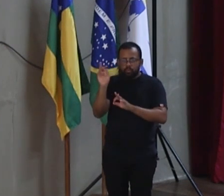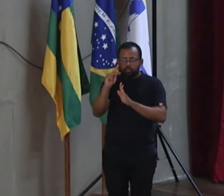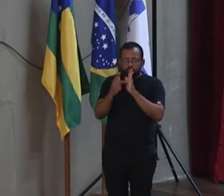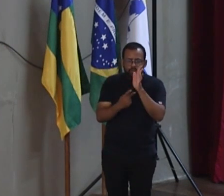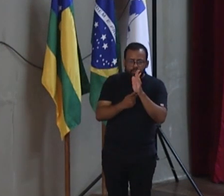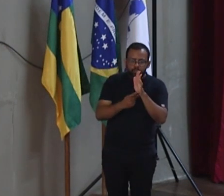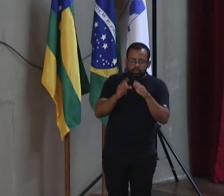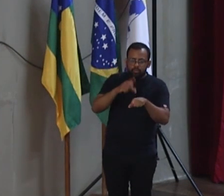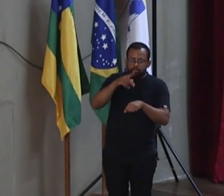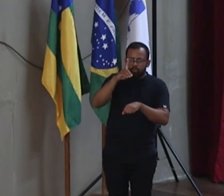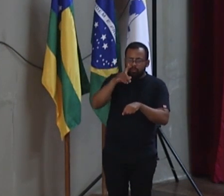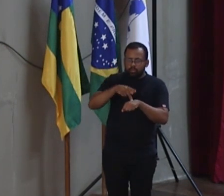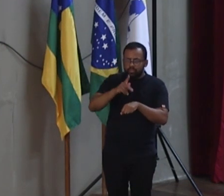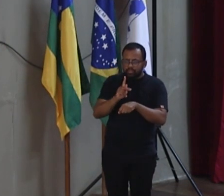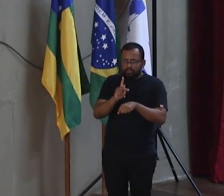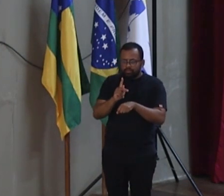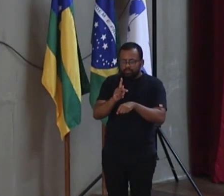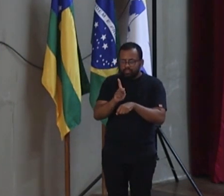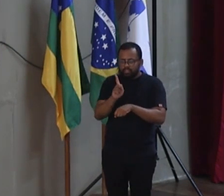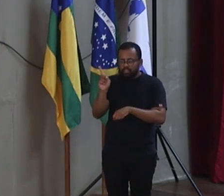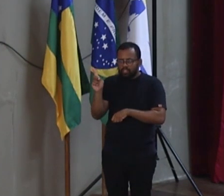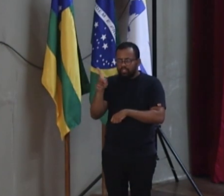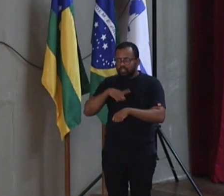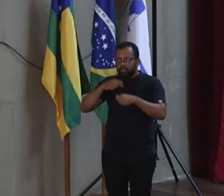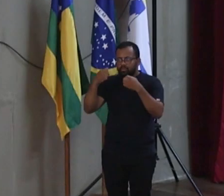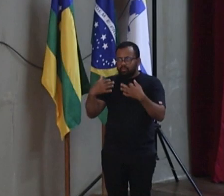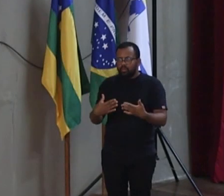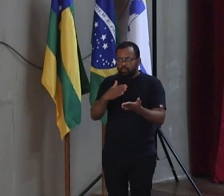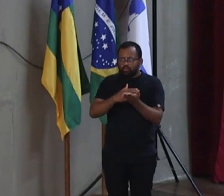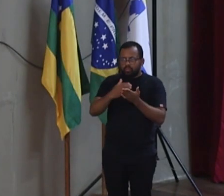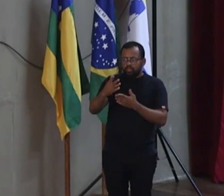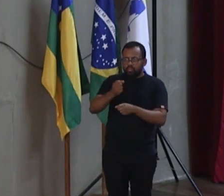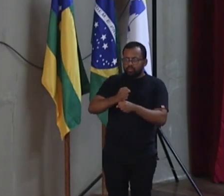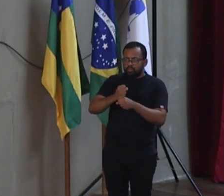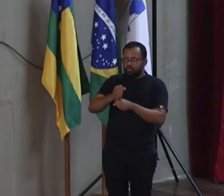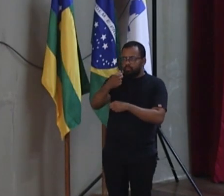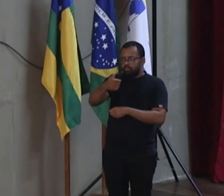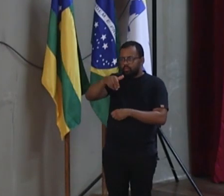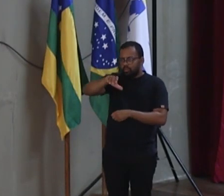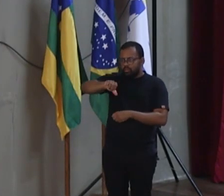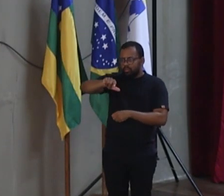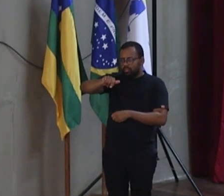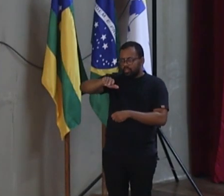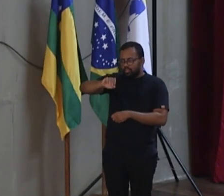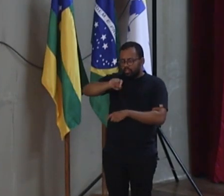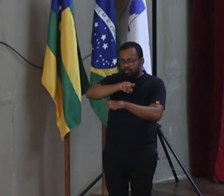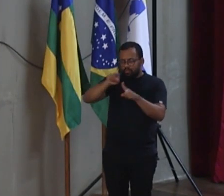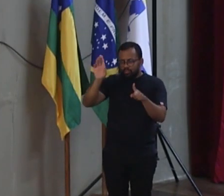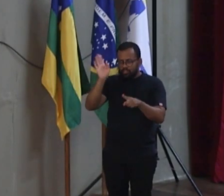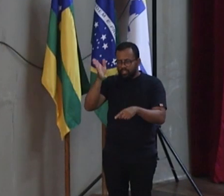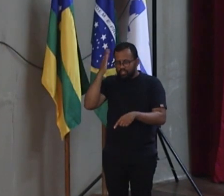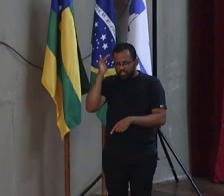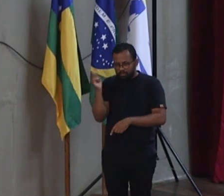de pós-graduação em Linguística Aplicada, que remonta ao início dos anos 1970. Vocês todos